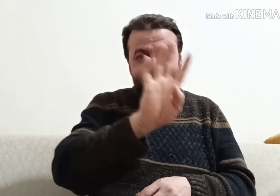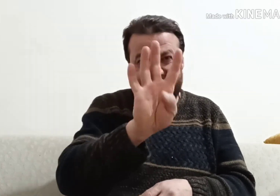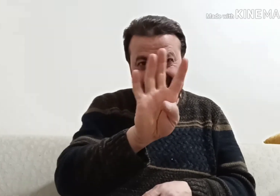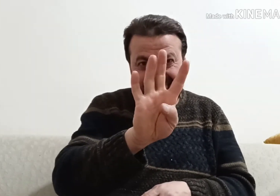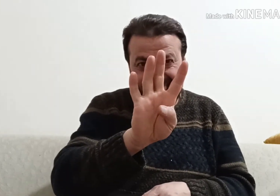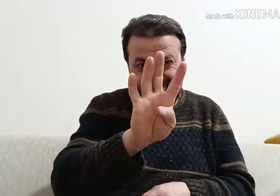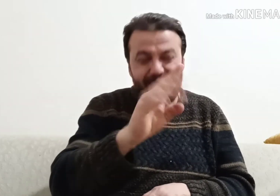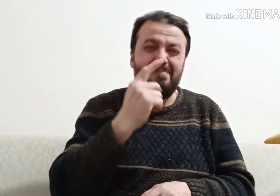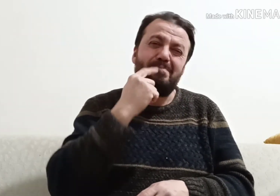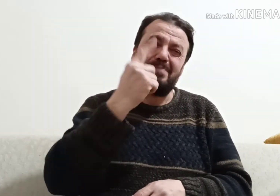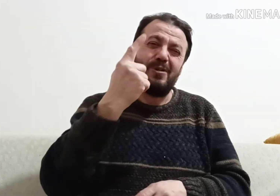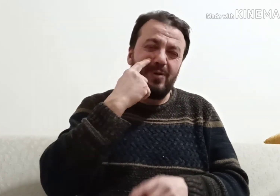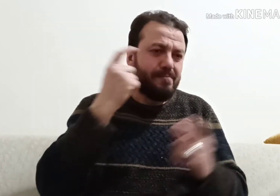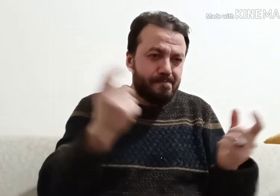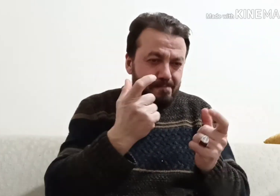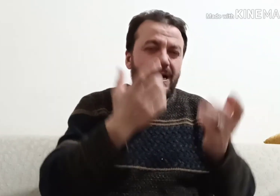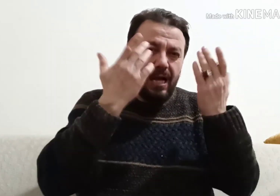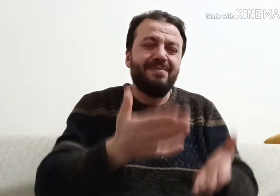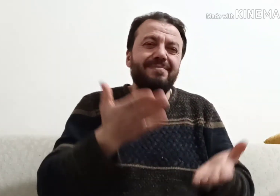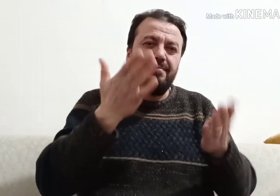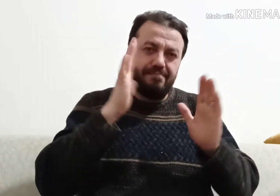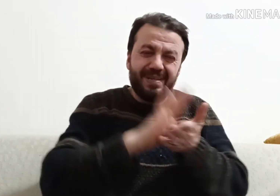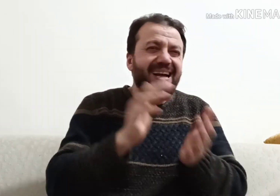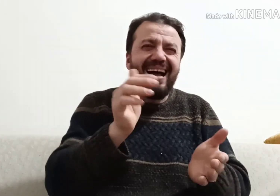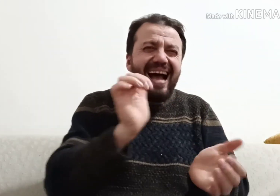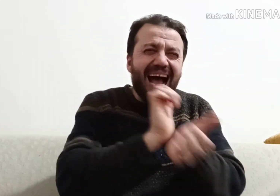1940'da 1939'da deprem olmuştu. 1940'da da